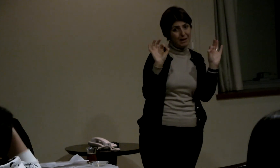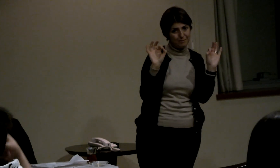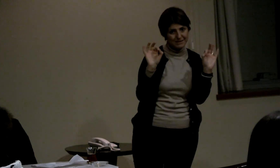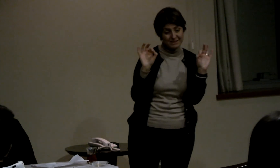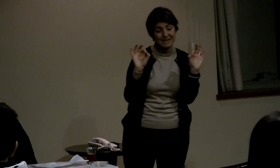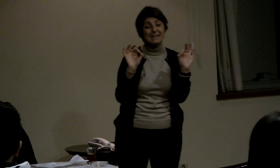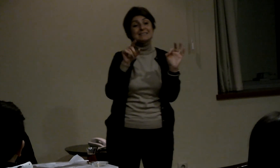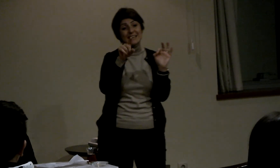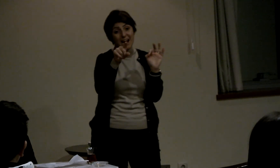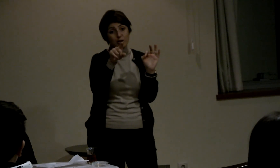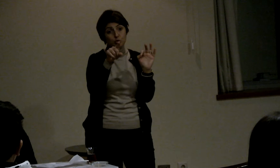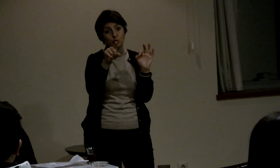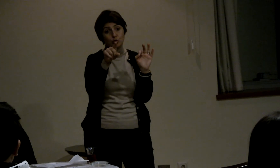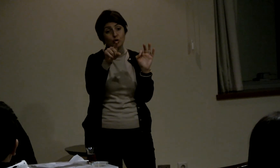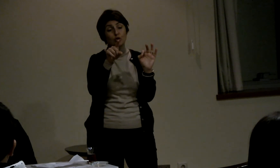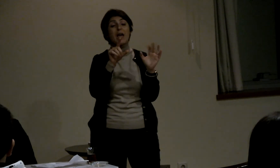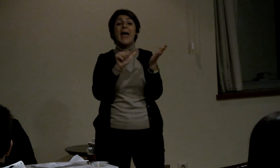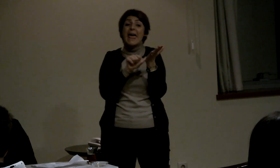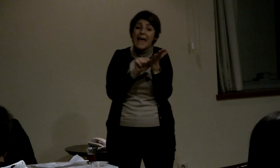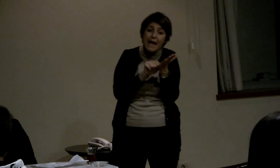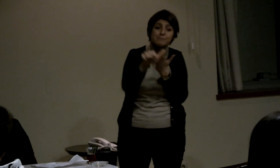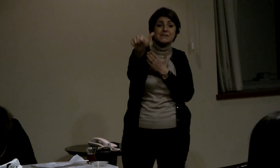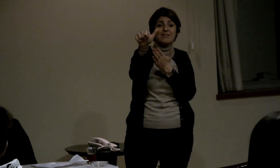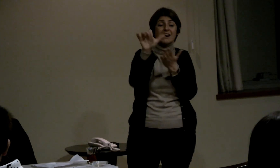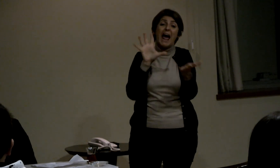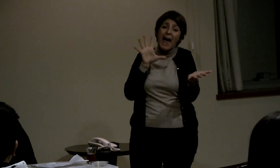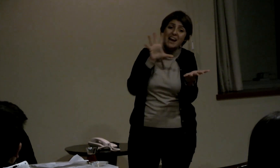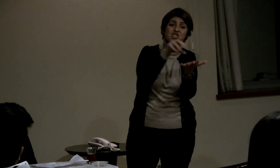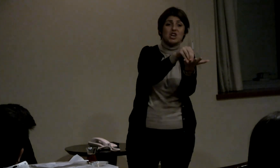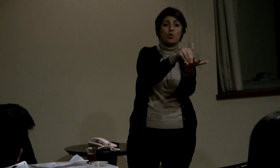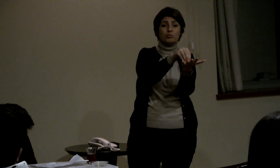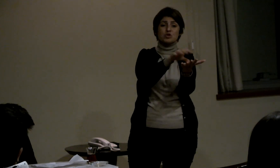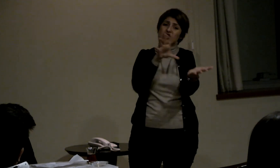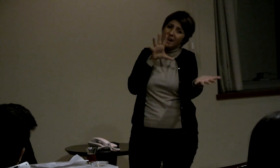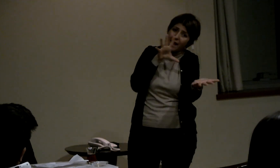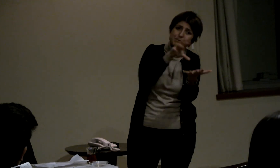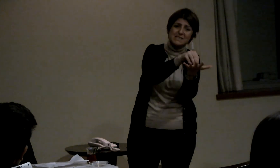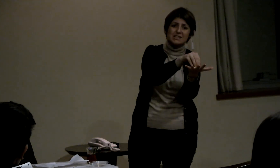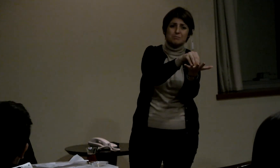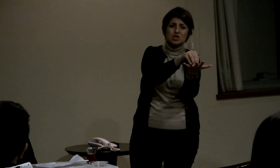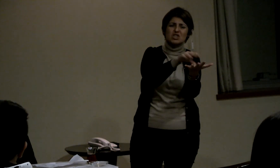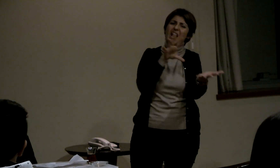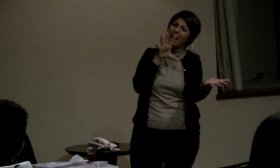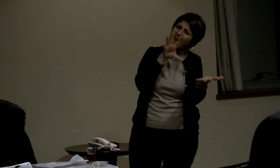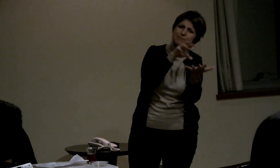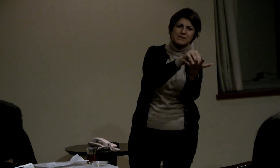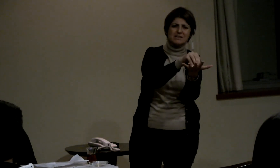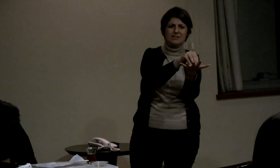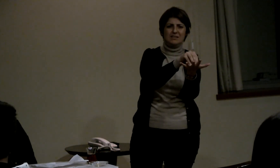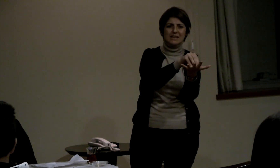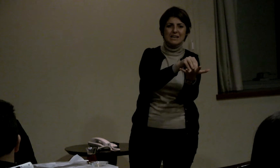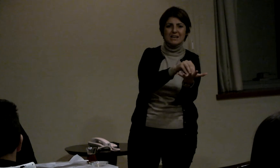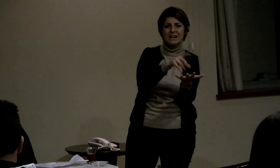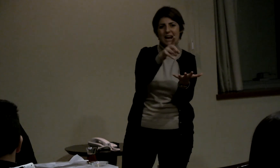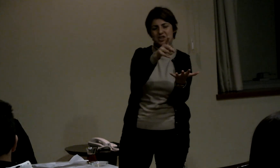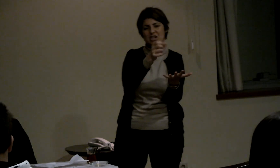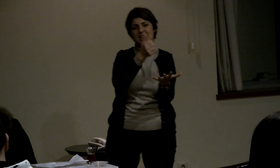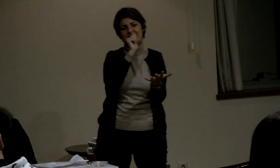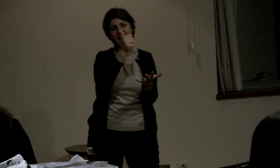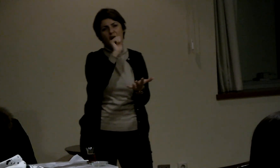anlaşılmayabilir. Diğer türlü hepsi var. Her şey olmuş içine. Hepsi girmiş. Hepsi. Hani her şey dahil de